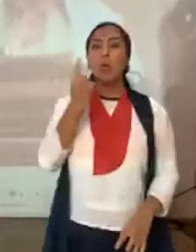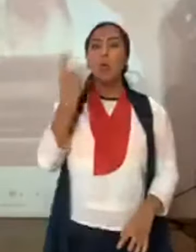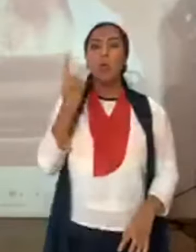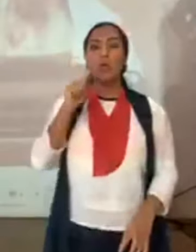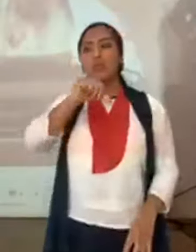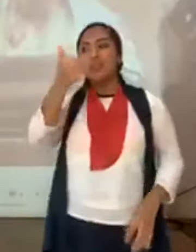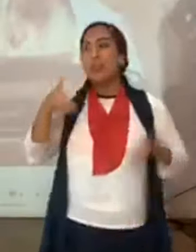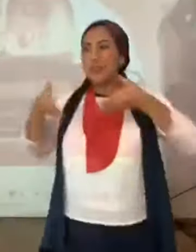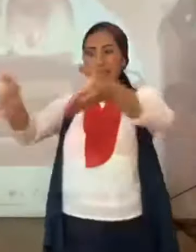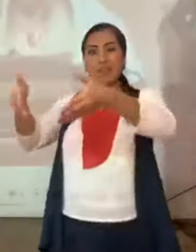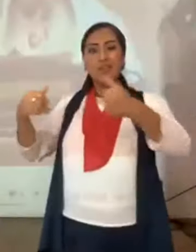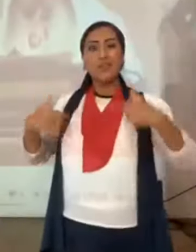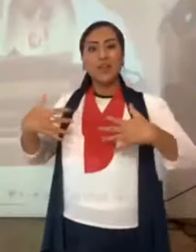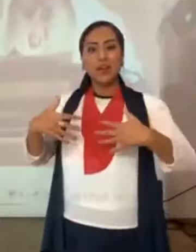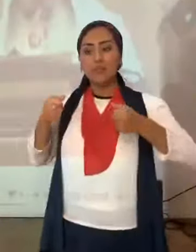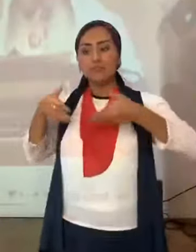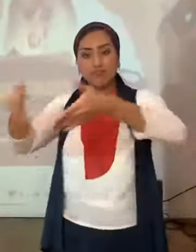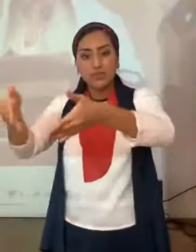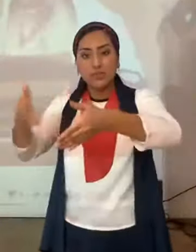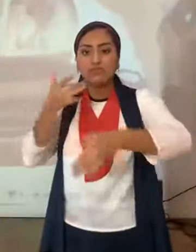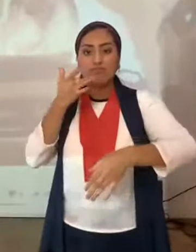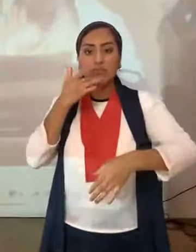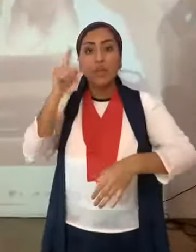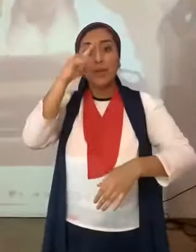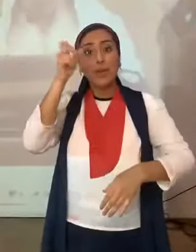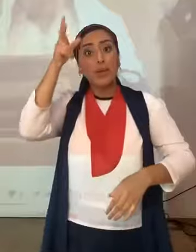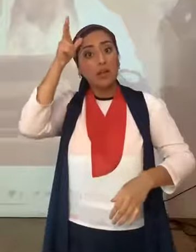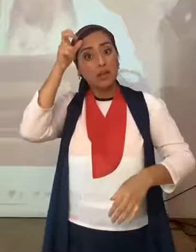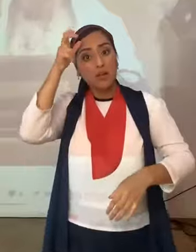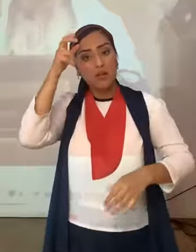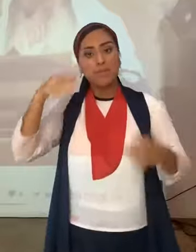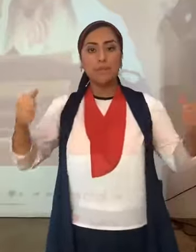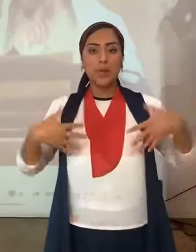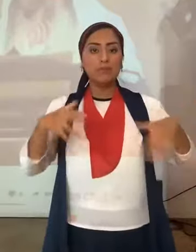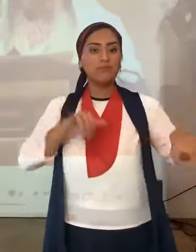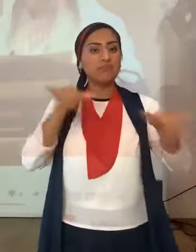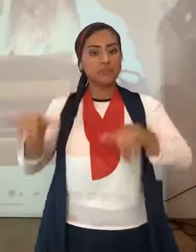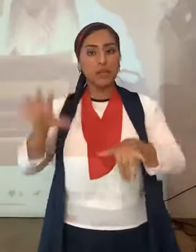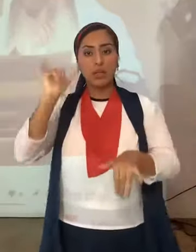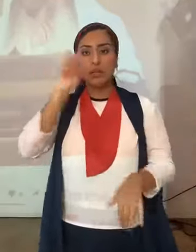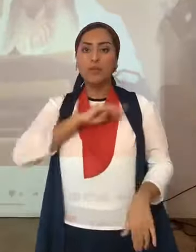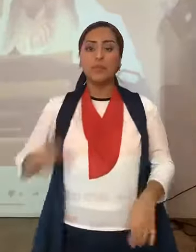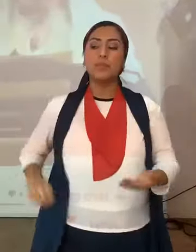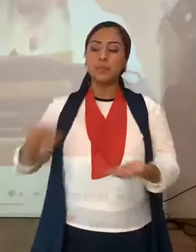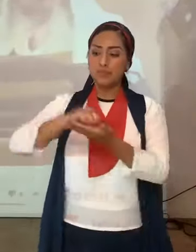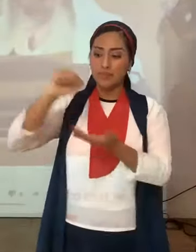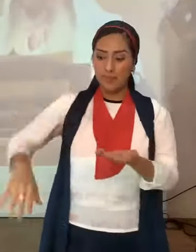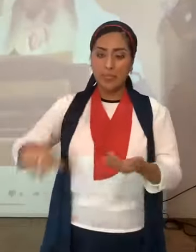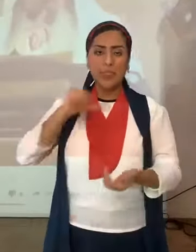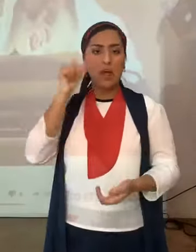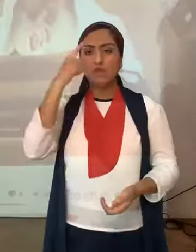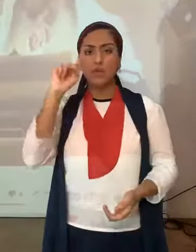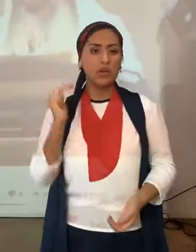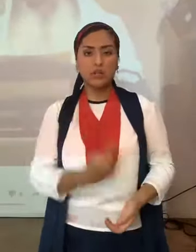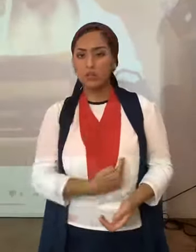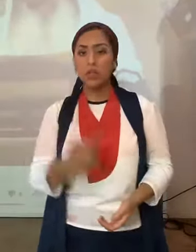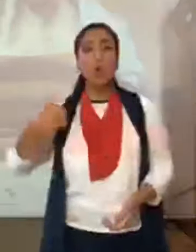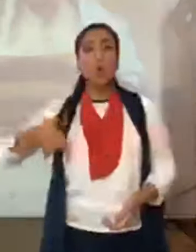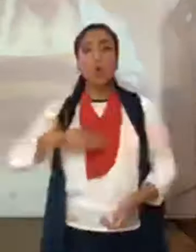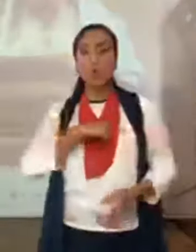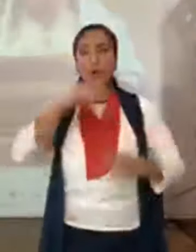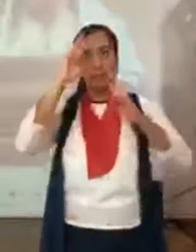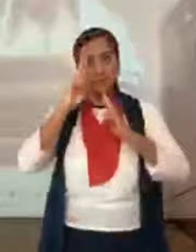otro camino, el miedo. Porque Hasatán es miedo. Yahshua Mashiach le reprenda. No para nosotros. Nosotros le